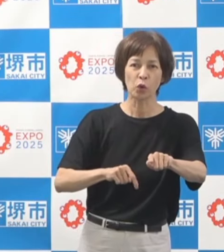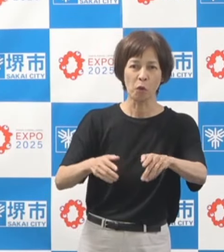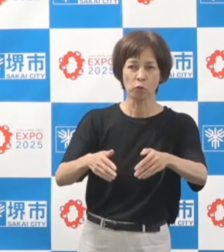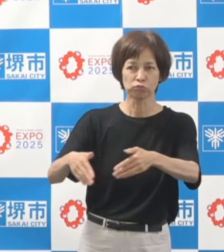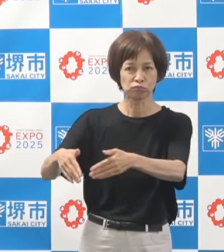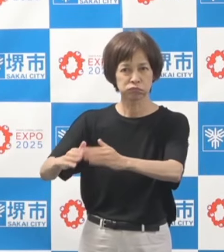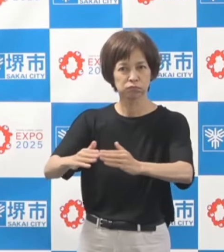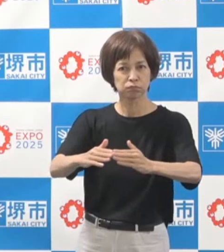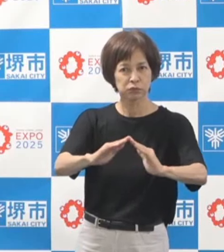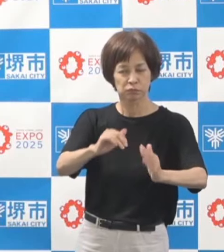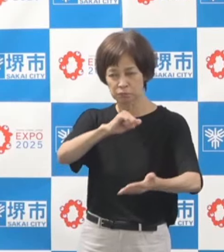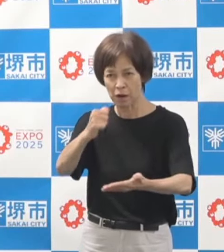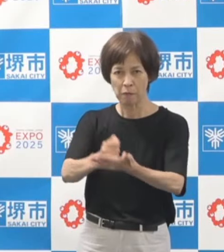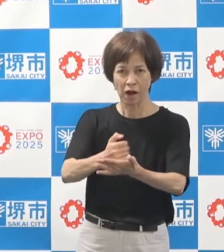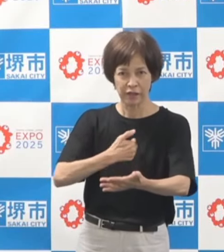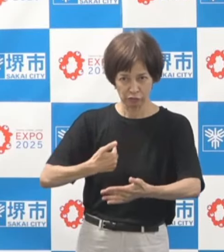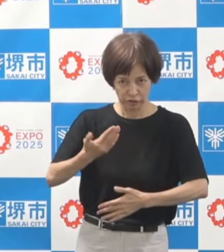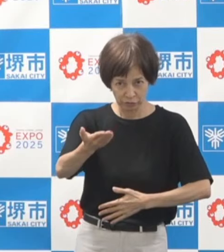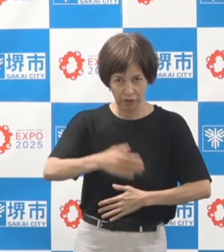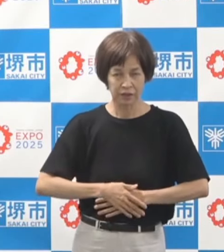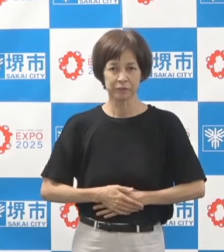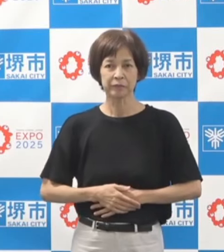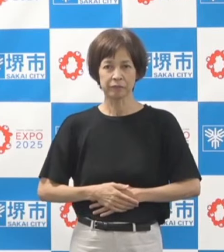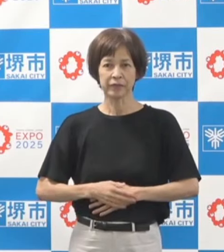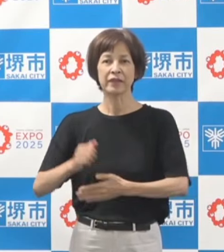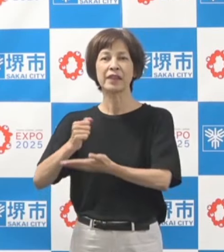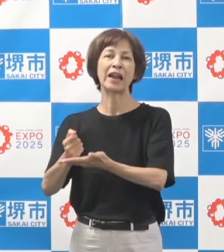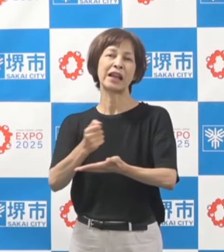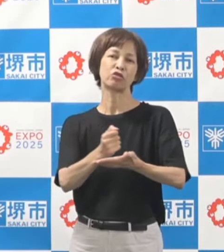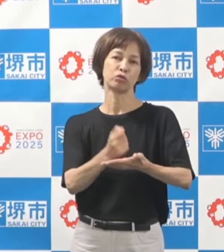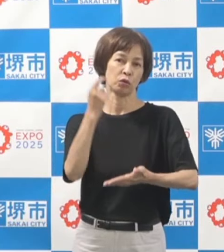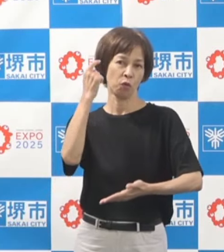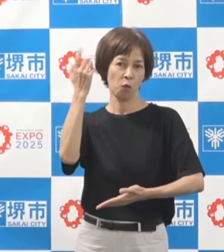るんだというお考えで進めていかれるんでしょうか。 はい、成り立ちうると思って、